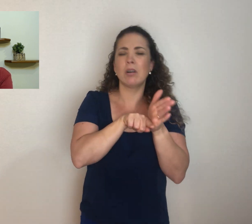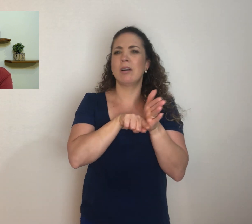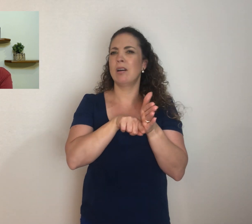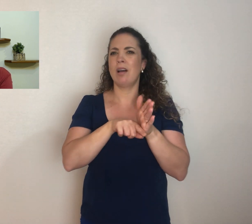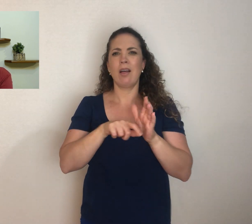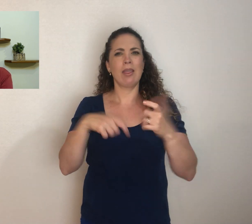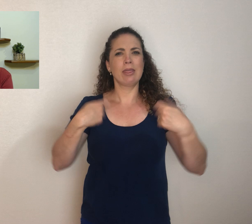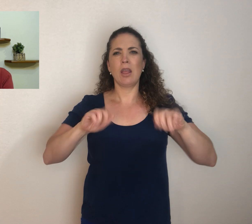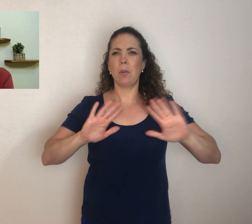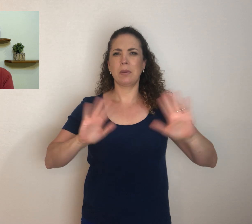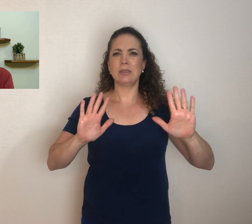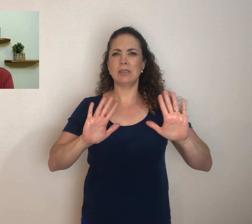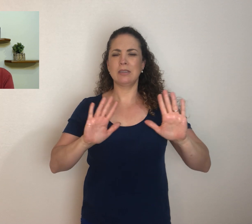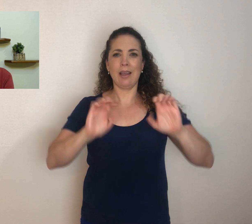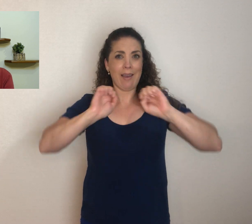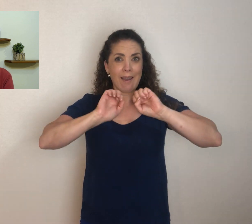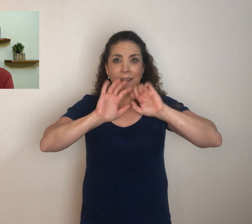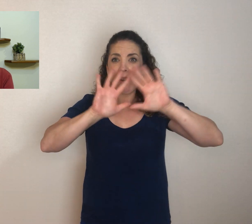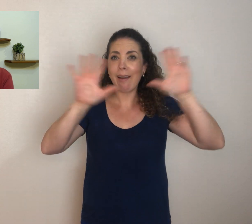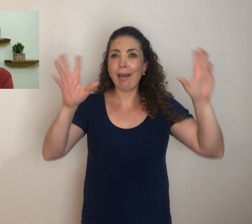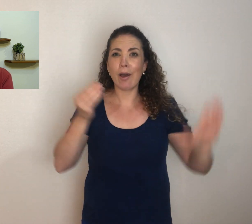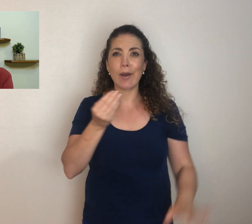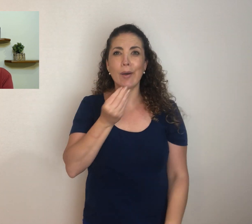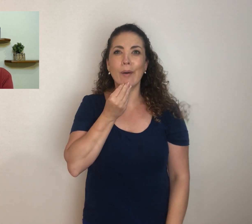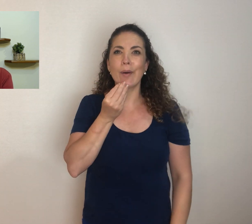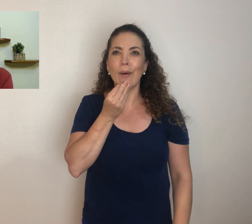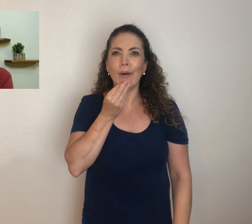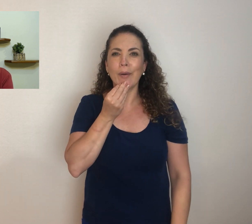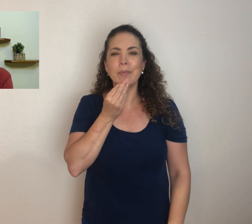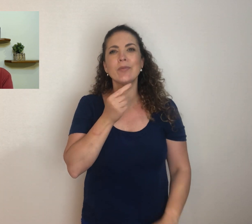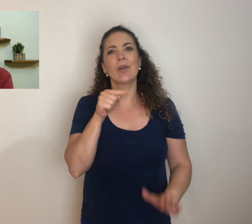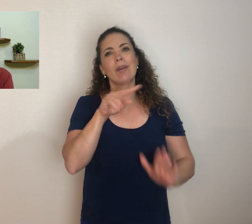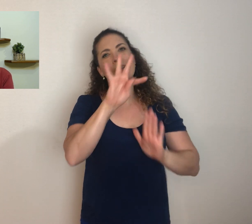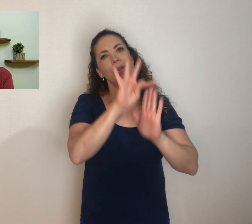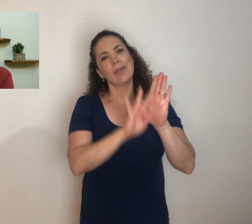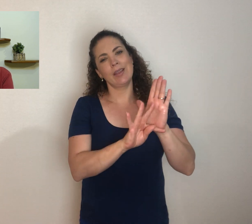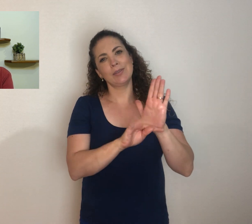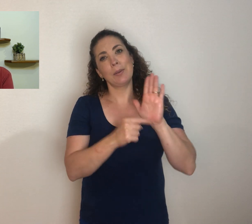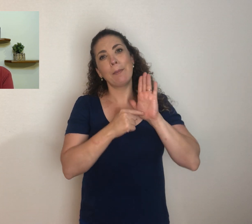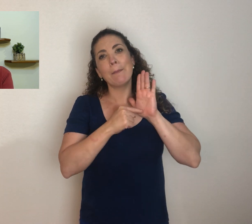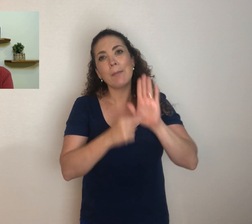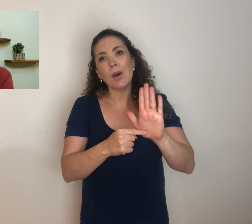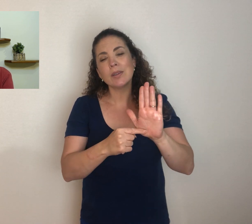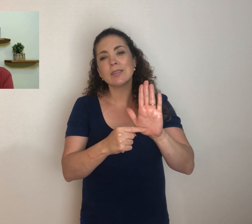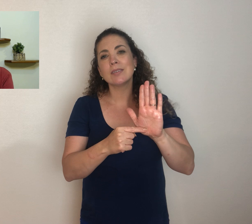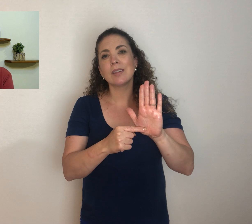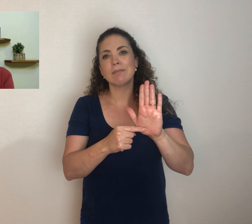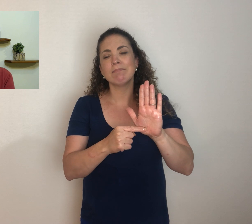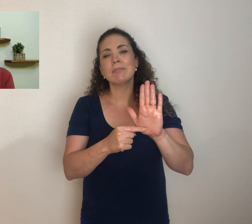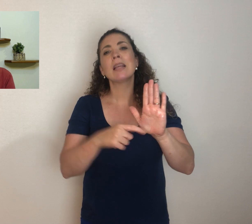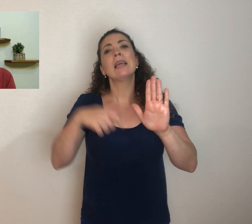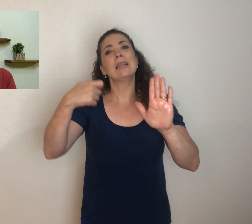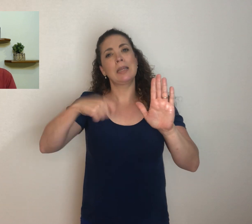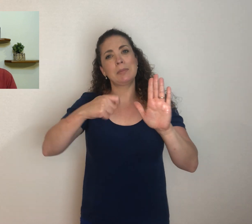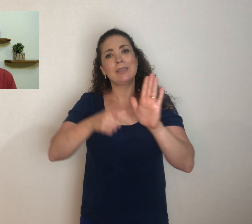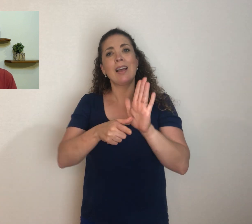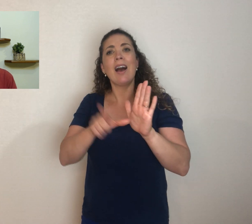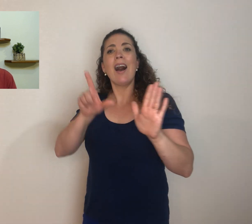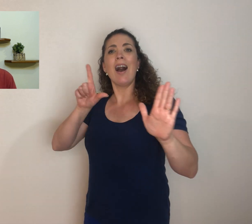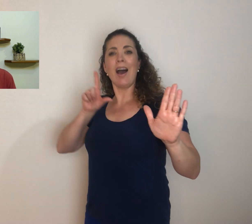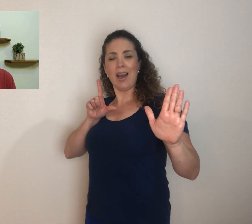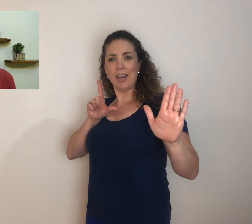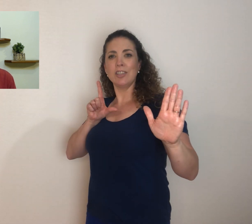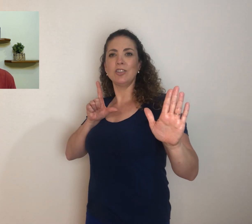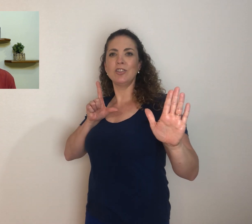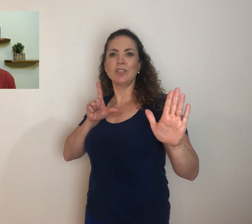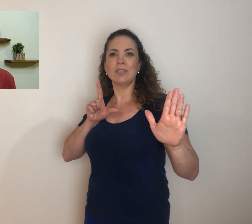nem especulações. A gente vê anunciado explicitamente que antes da vinda do Senhor